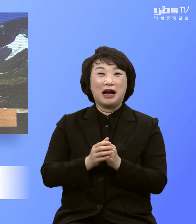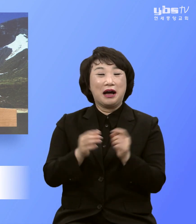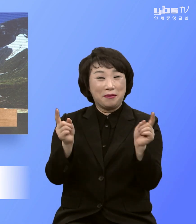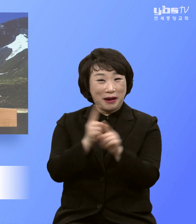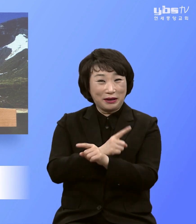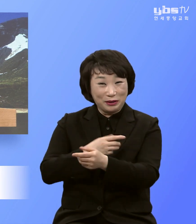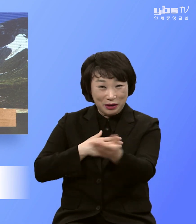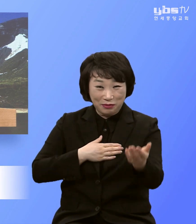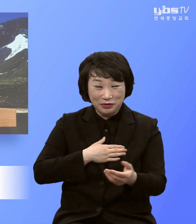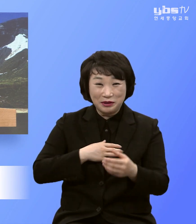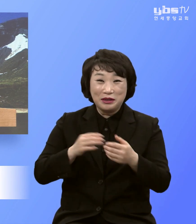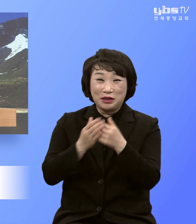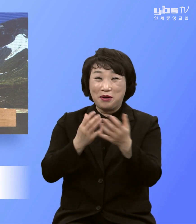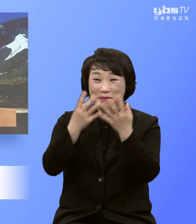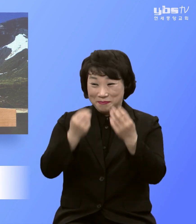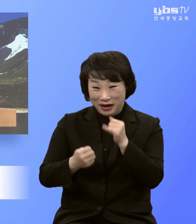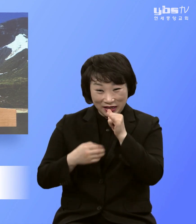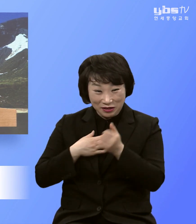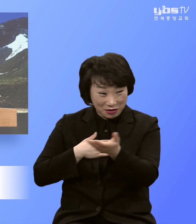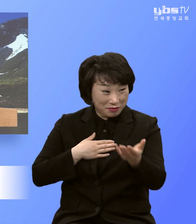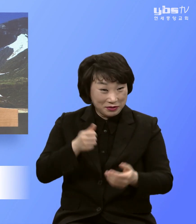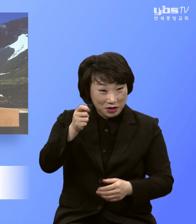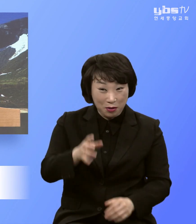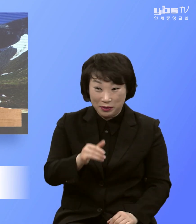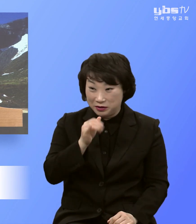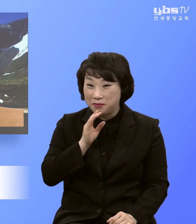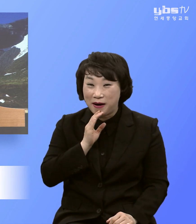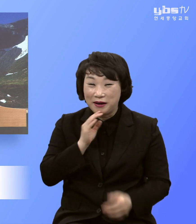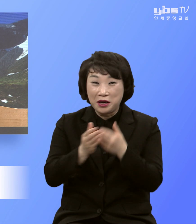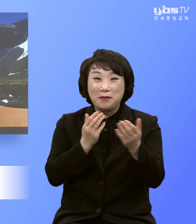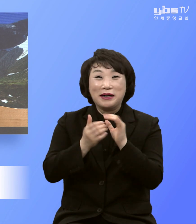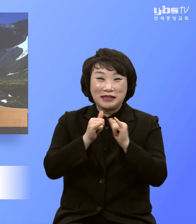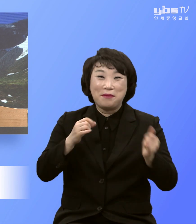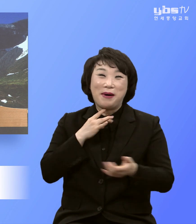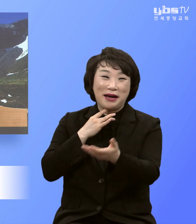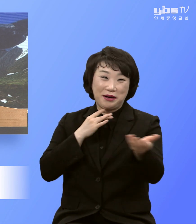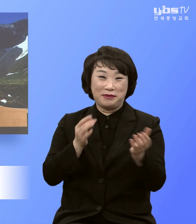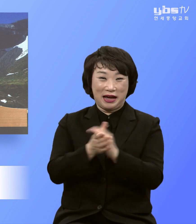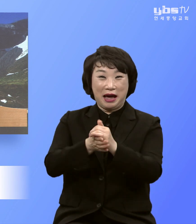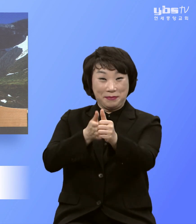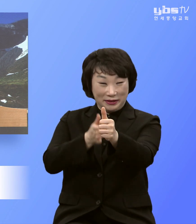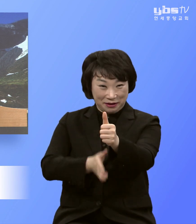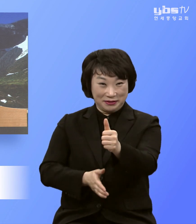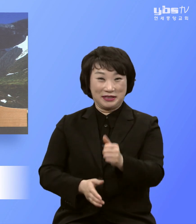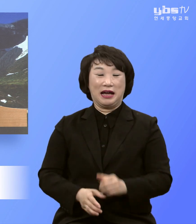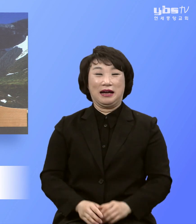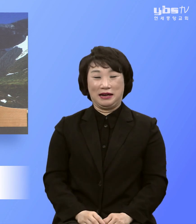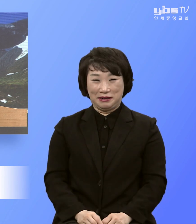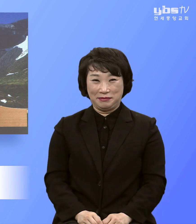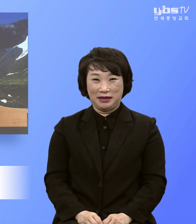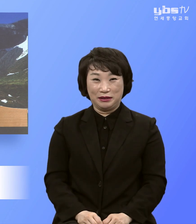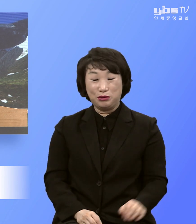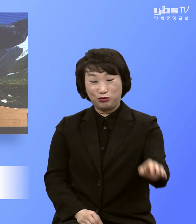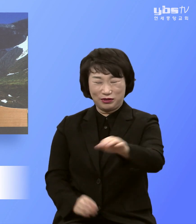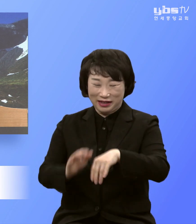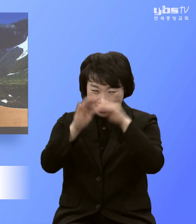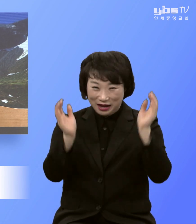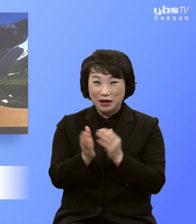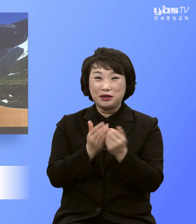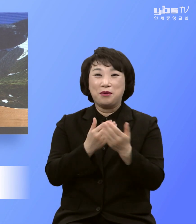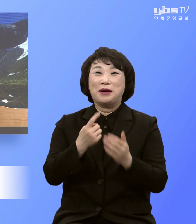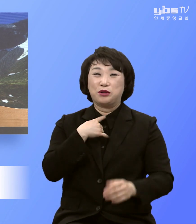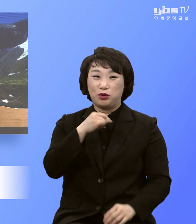걸 여러분이 많이 봤지 않습니까? 자, 경험한 사람만 아멘 합시다. 다 봤지 않느냐 이